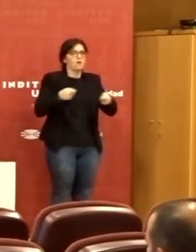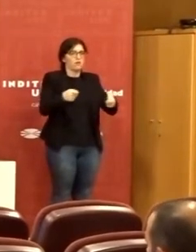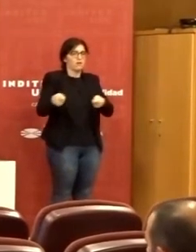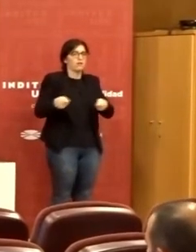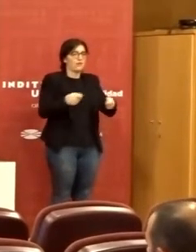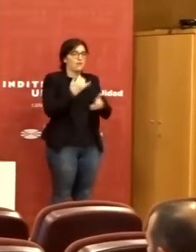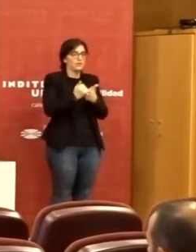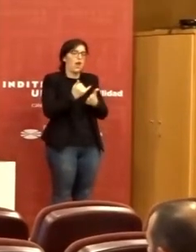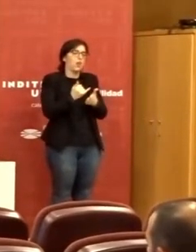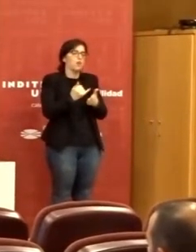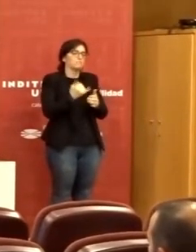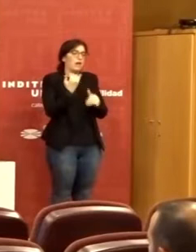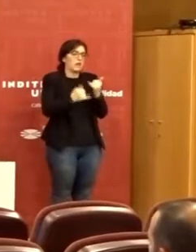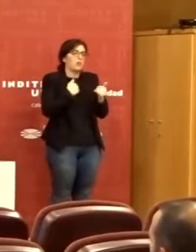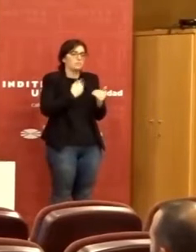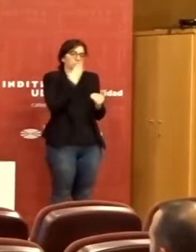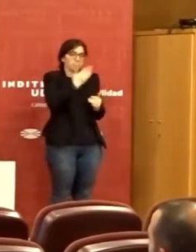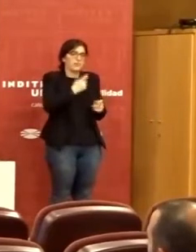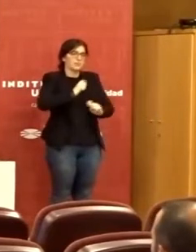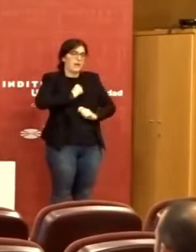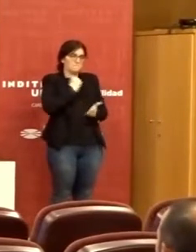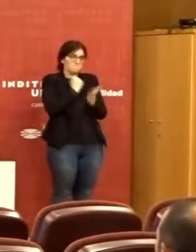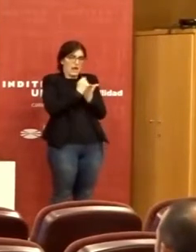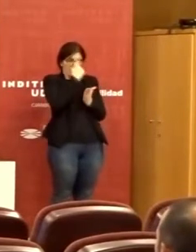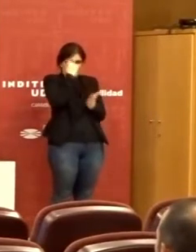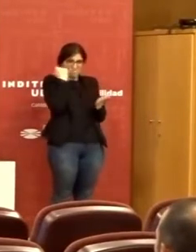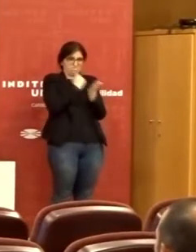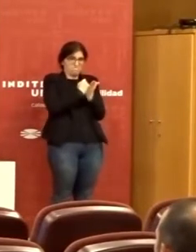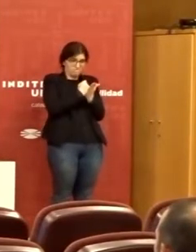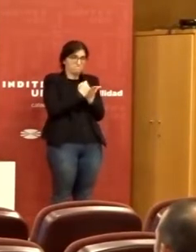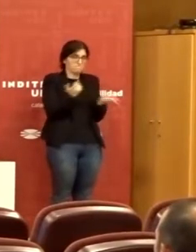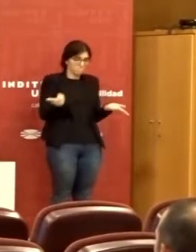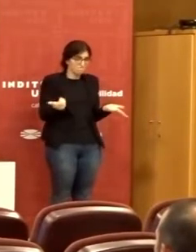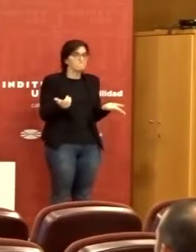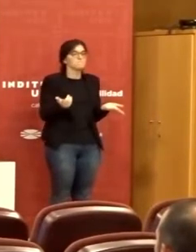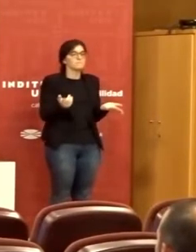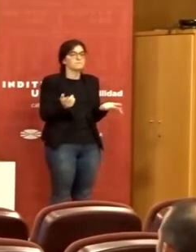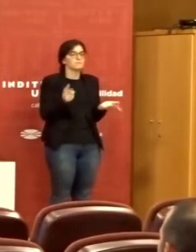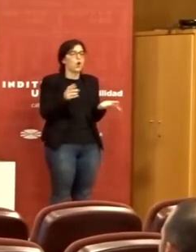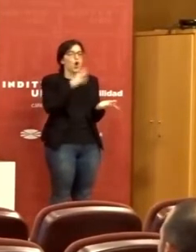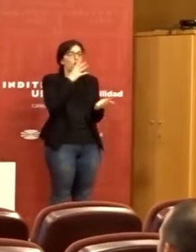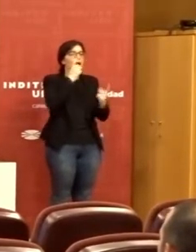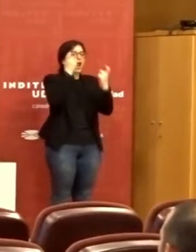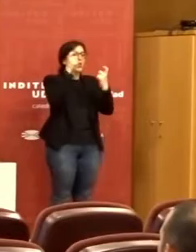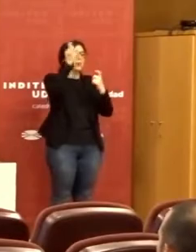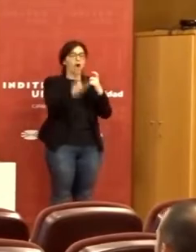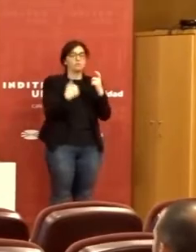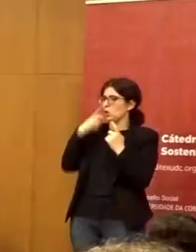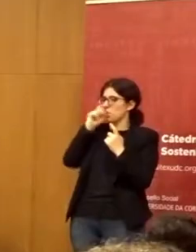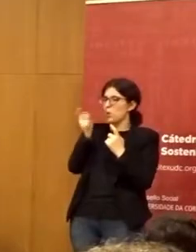que te quedan grabadas. Me quedó grabada concretamente pues aquella expresión, más que expresión, aquel grito, ¿no?, de aquella alumna, Antonio, me acuerdo del